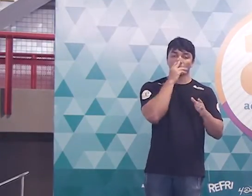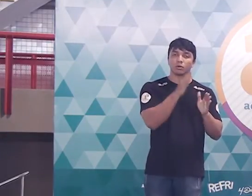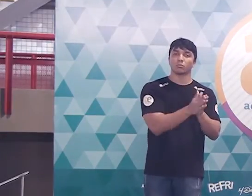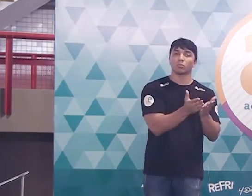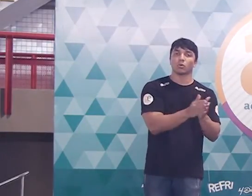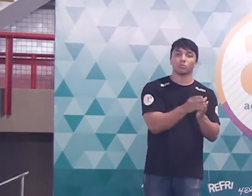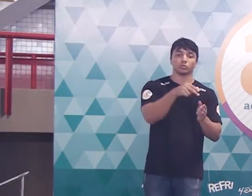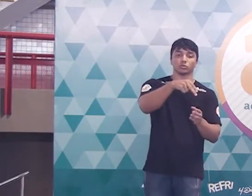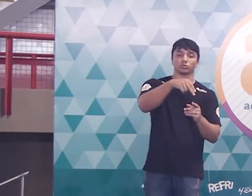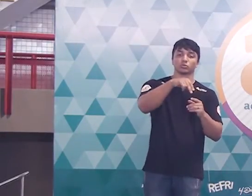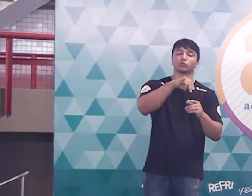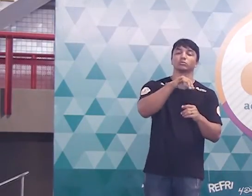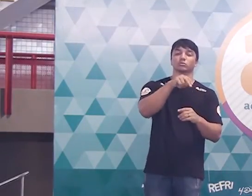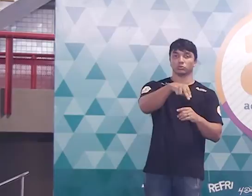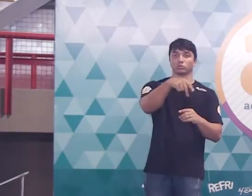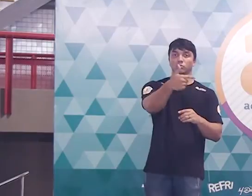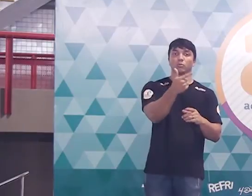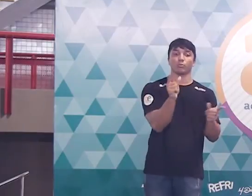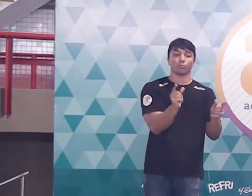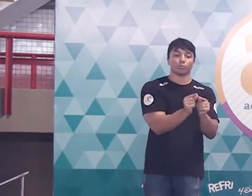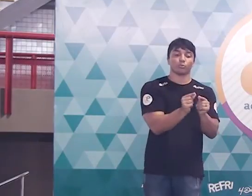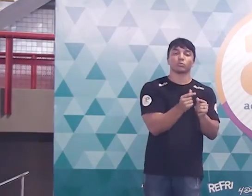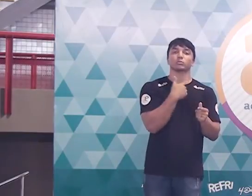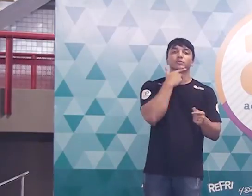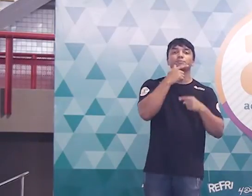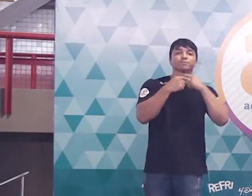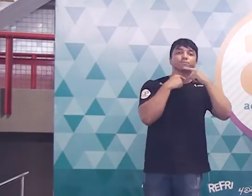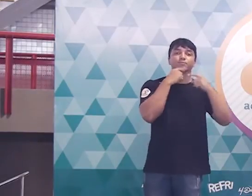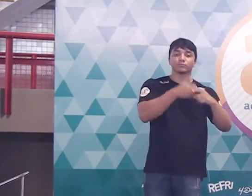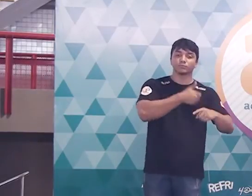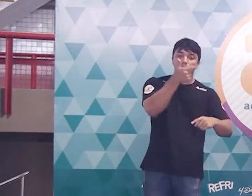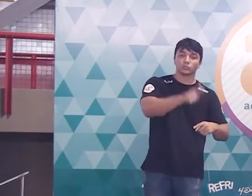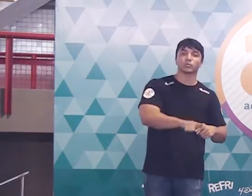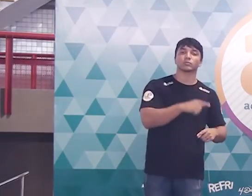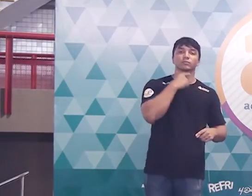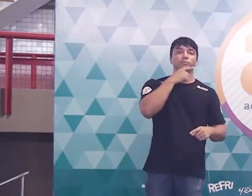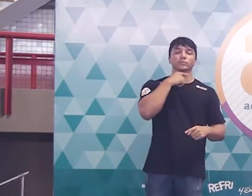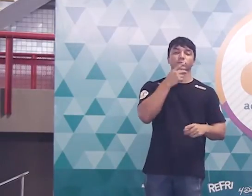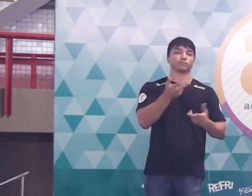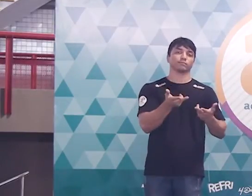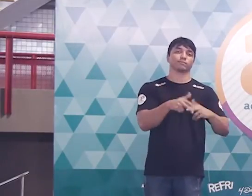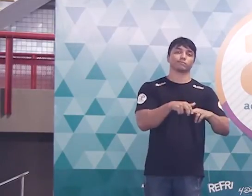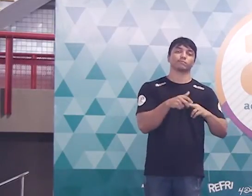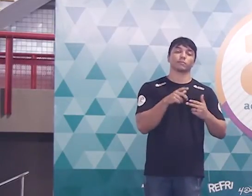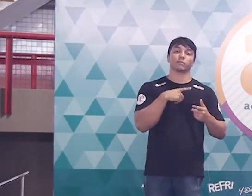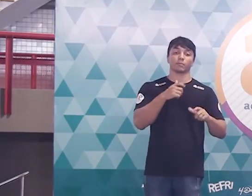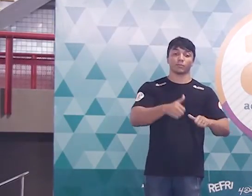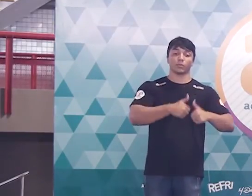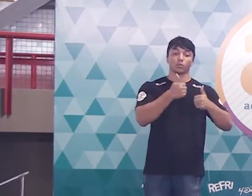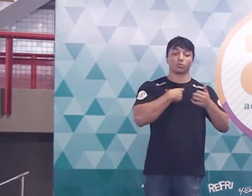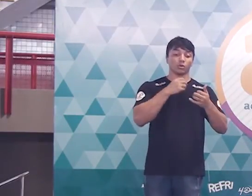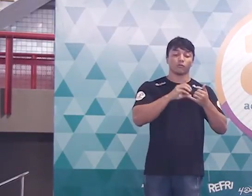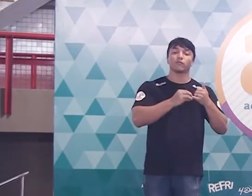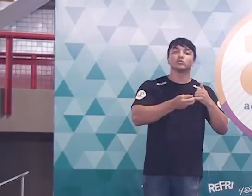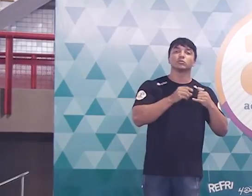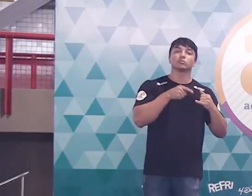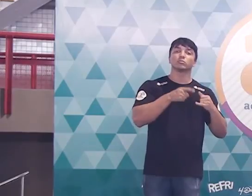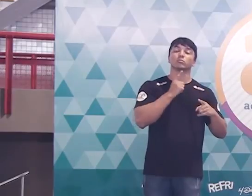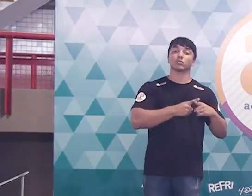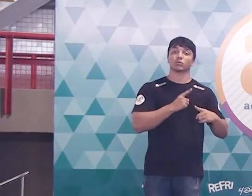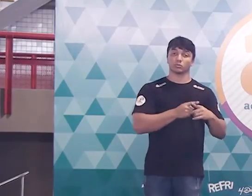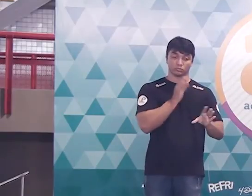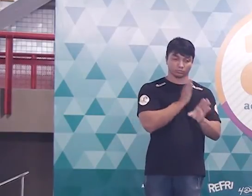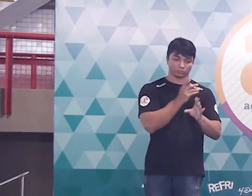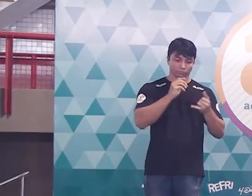em nitrogênio e daqui a pouco ele não consegue mais produzir. Por que se recomenda botar o feijãozinho? Porque